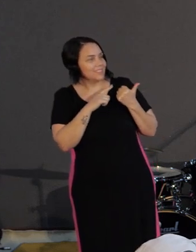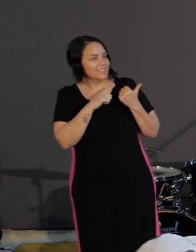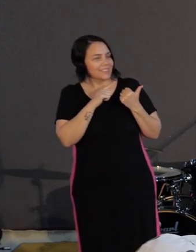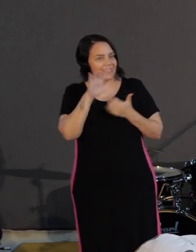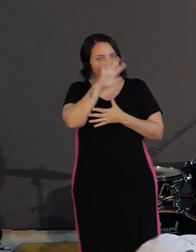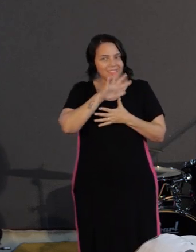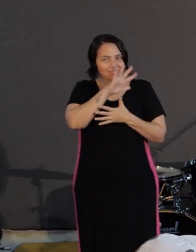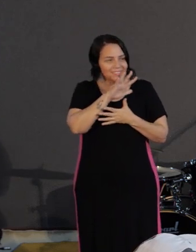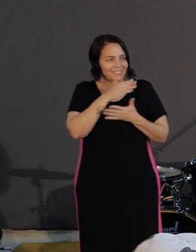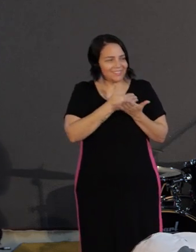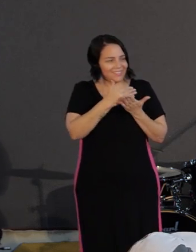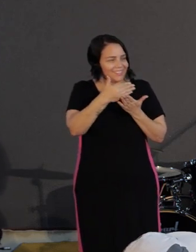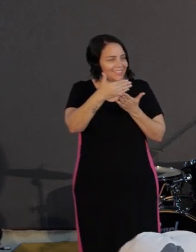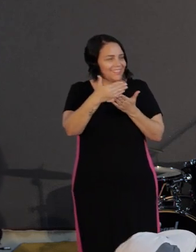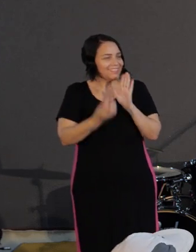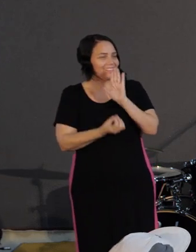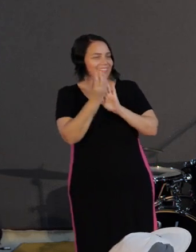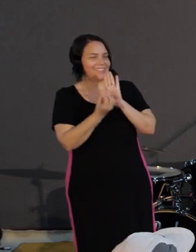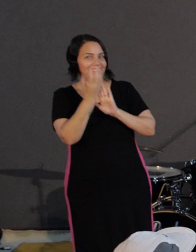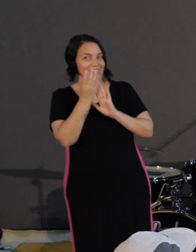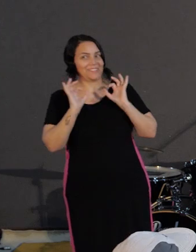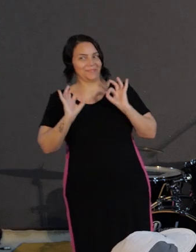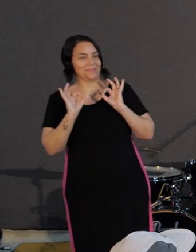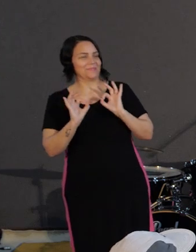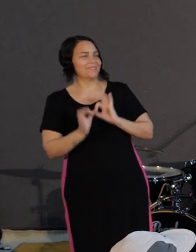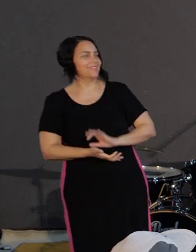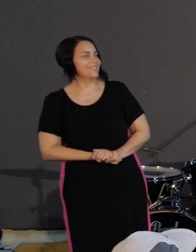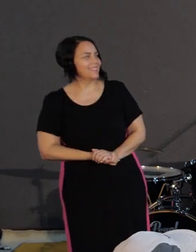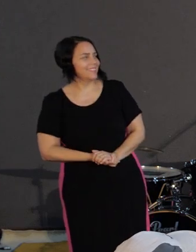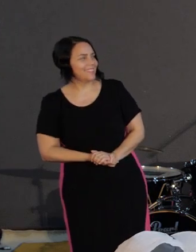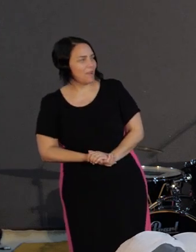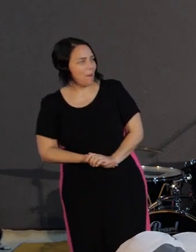mapa aqui para nós seguir, porque... Não tá brincadeira pro nosso lado.